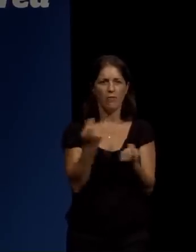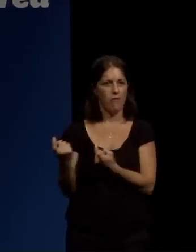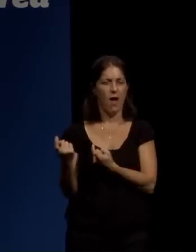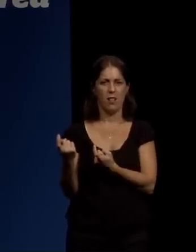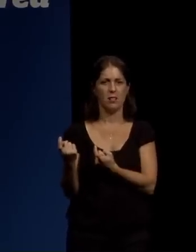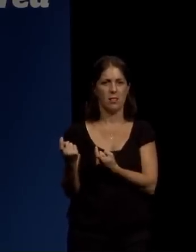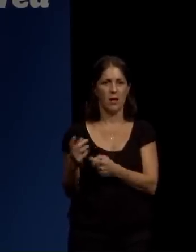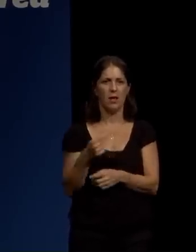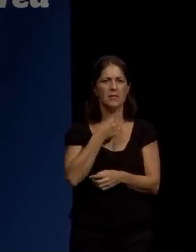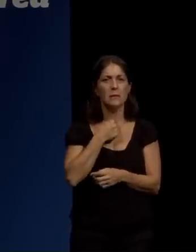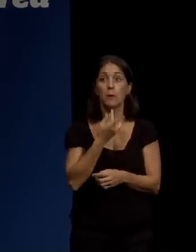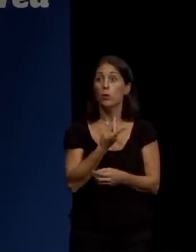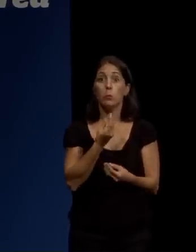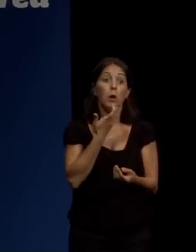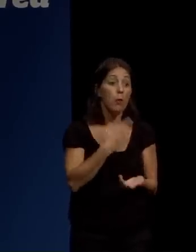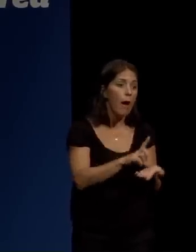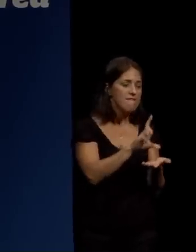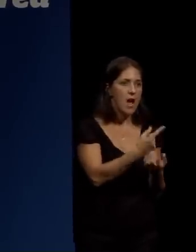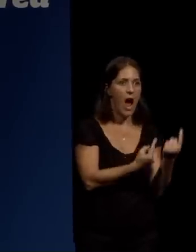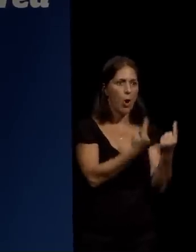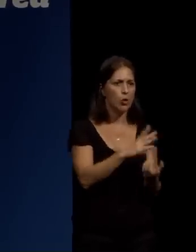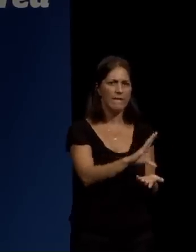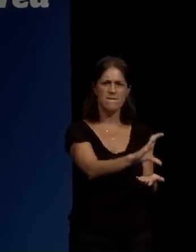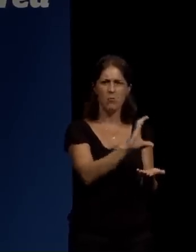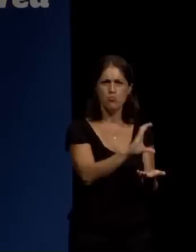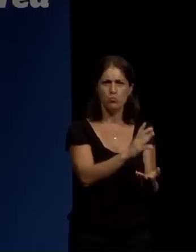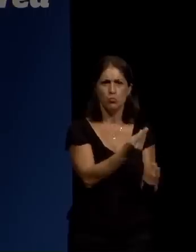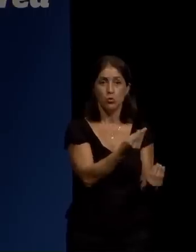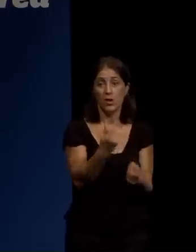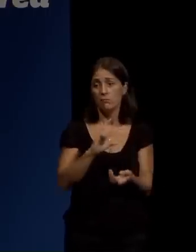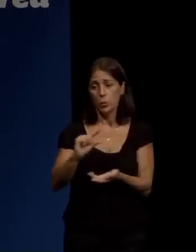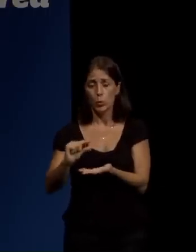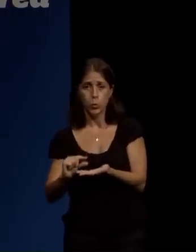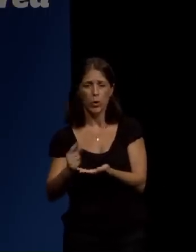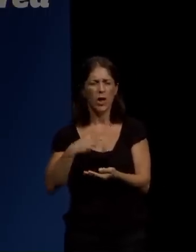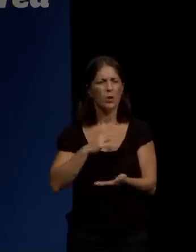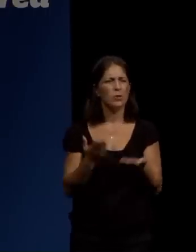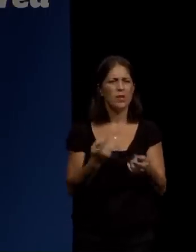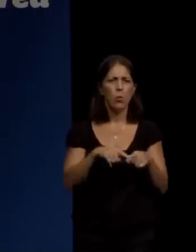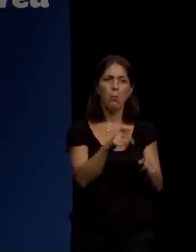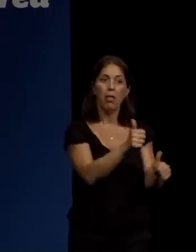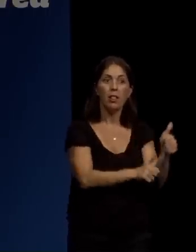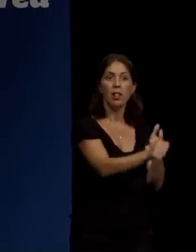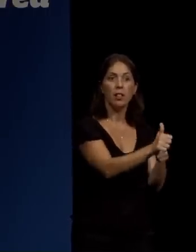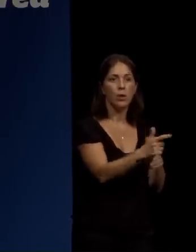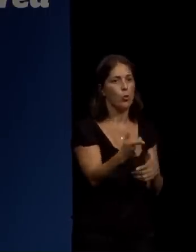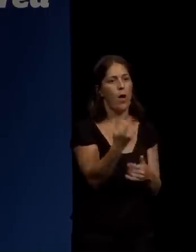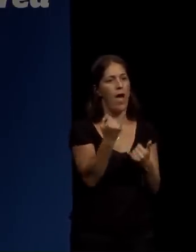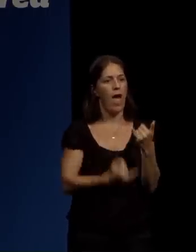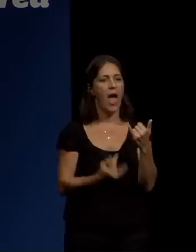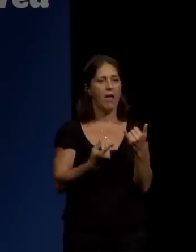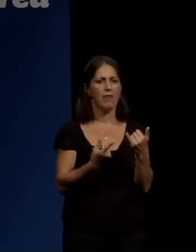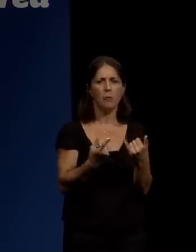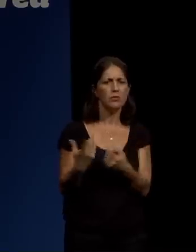auga, e, sin embargo, algúns teñen moita auga e outros non teñen nada. Para a nosa xustiza social non é privilexiar a ninguén, é darlle a todo o mundo a auga